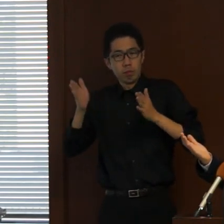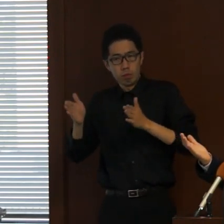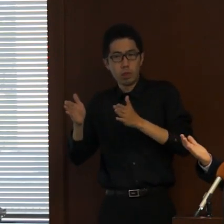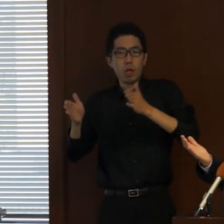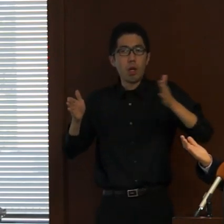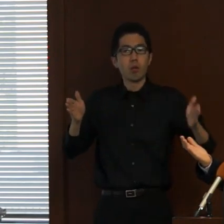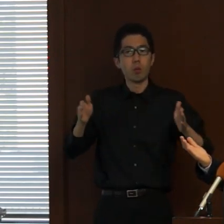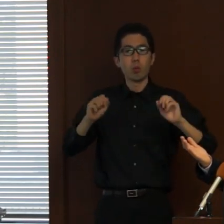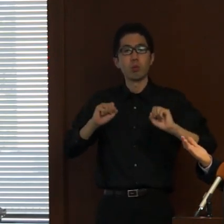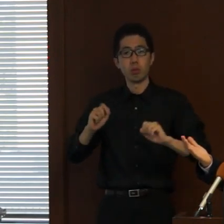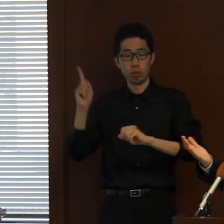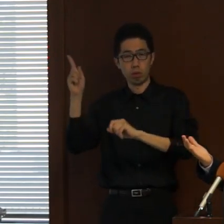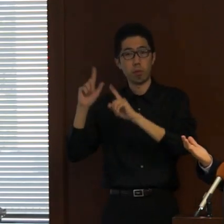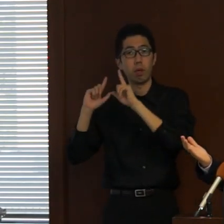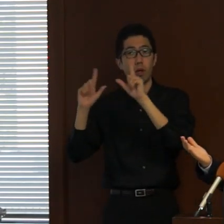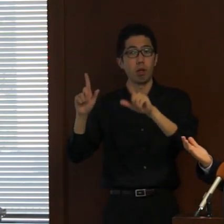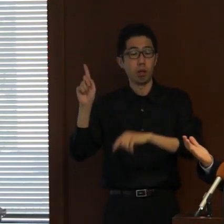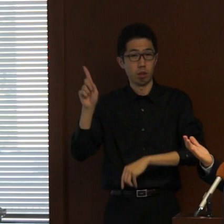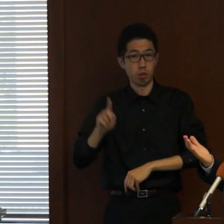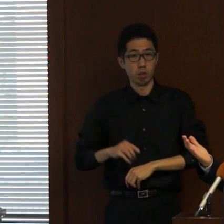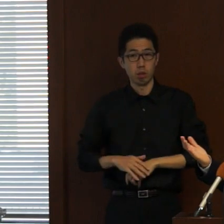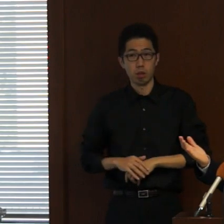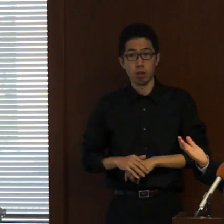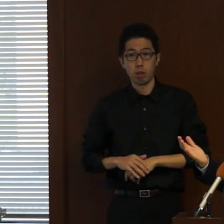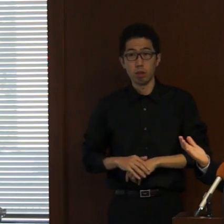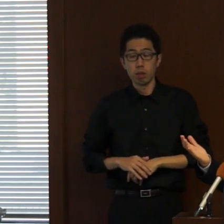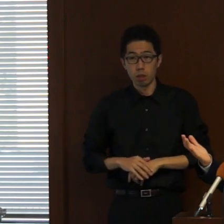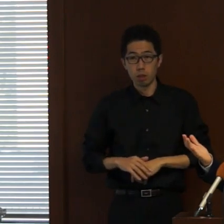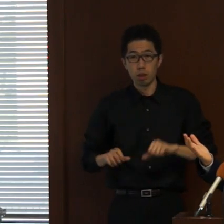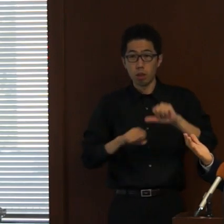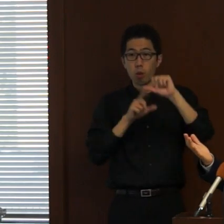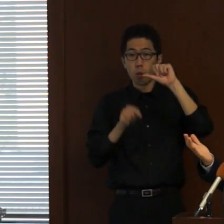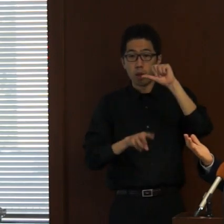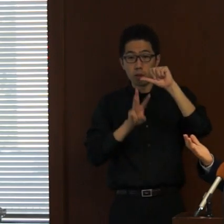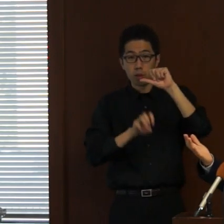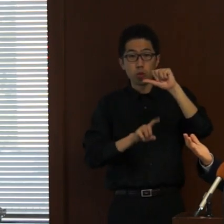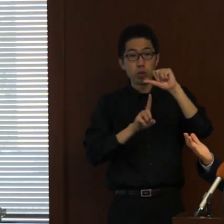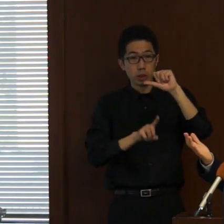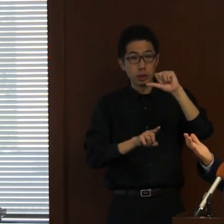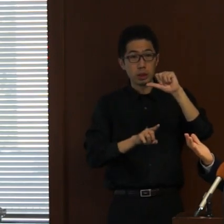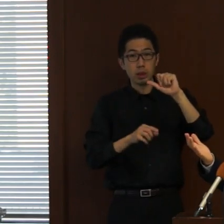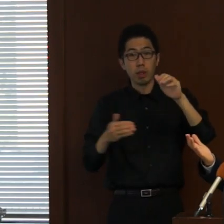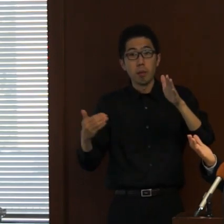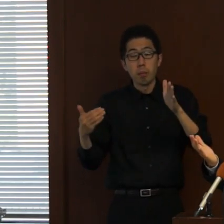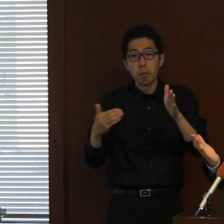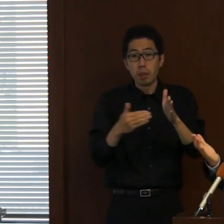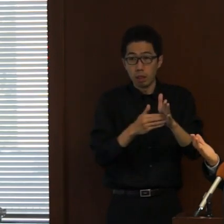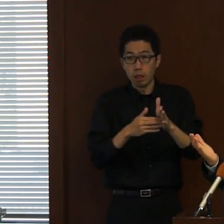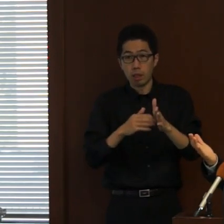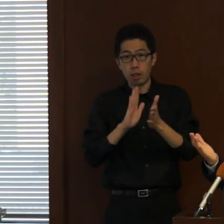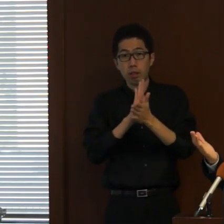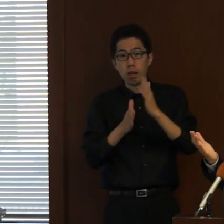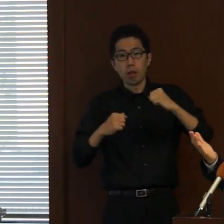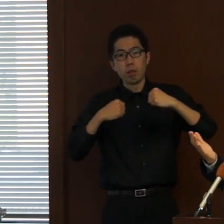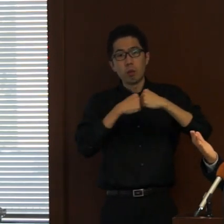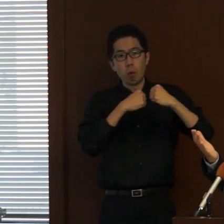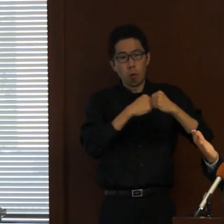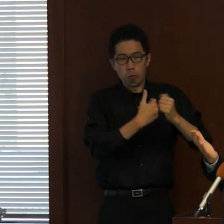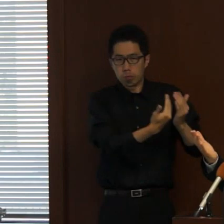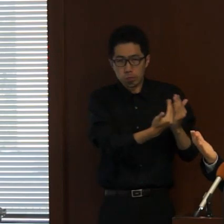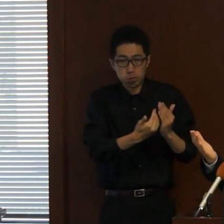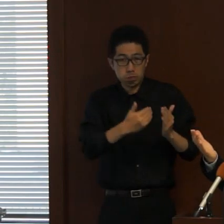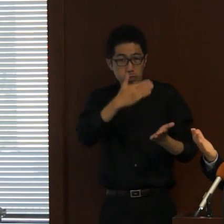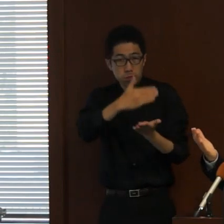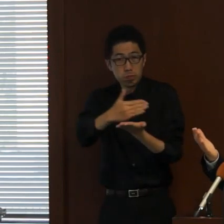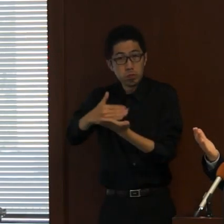そうか、月末まで県境を越えない47都道府県体制という形でやっていくのかと思っていたら、